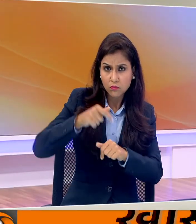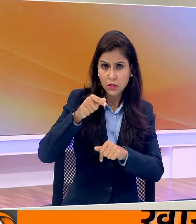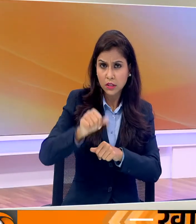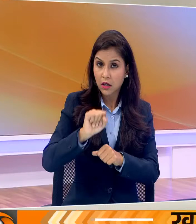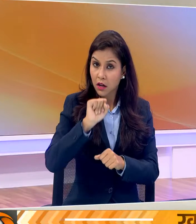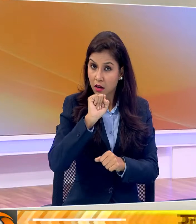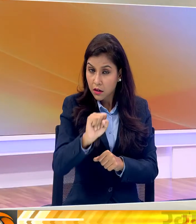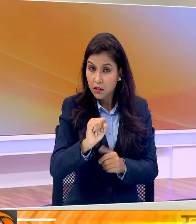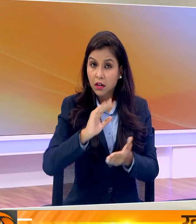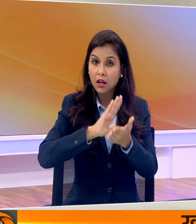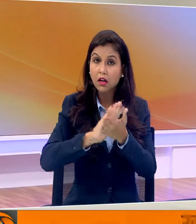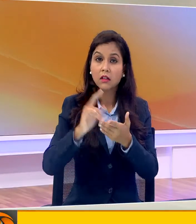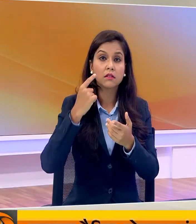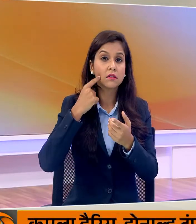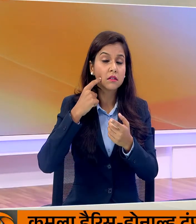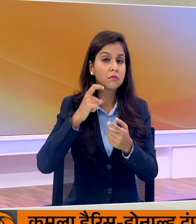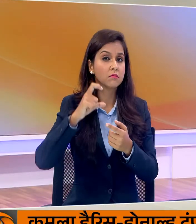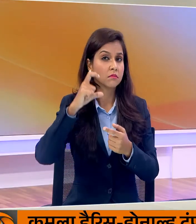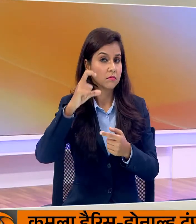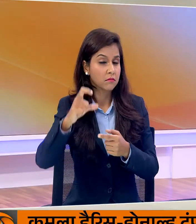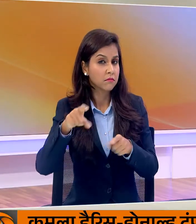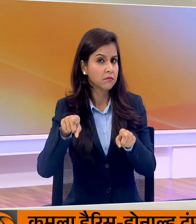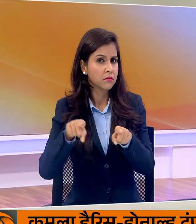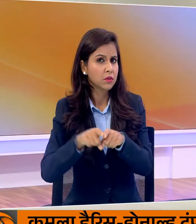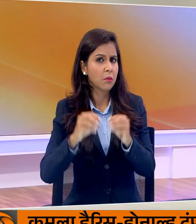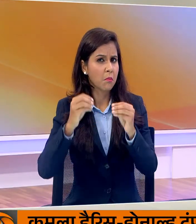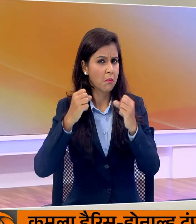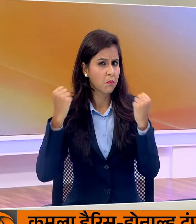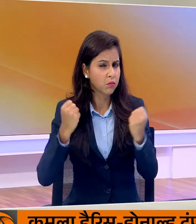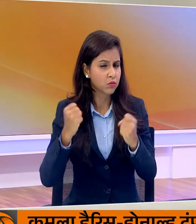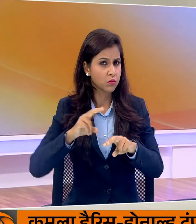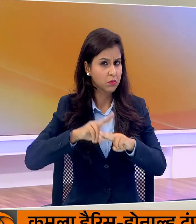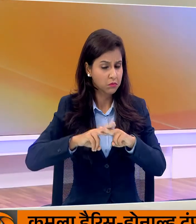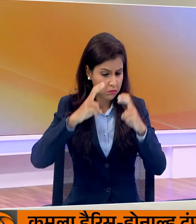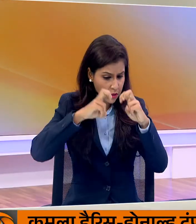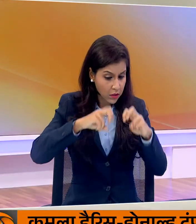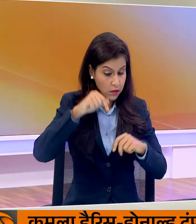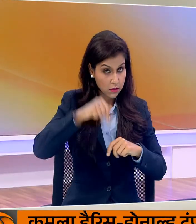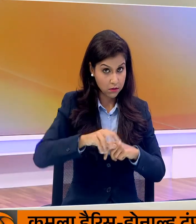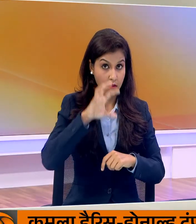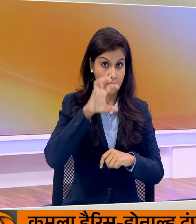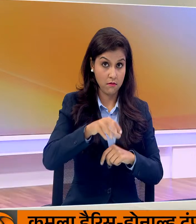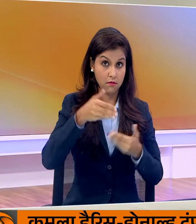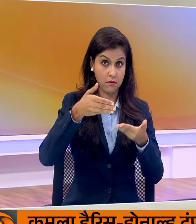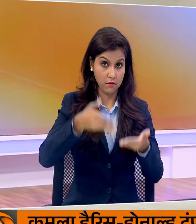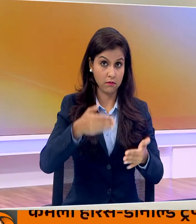our HEIs for boosting research and innovation in the country.